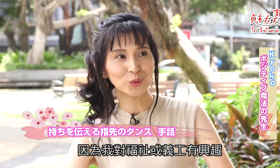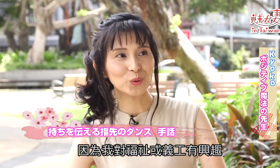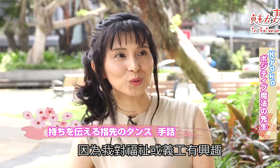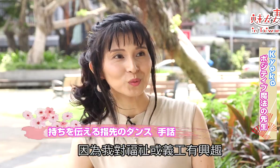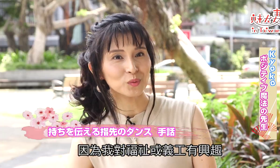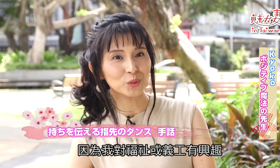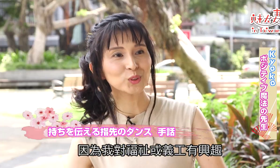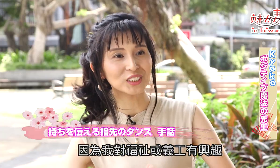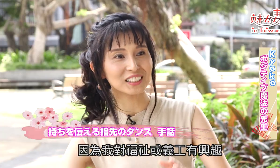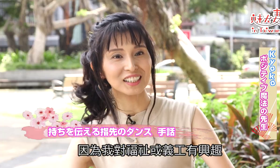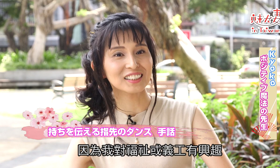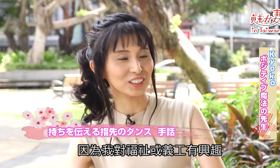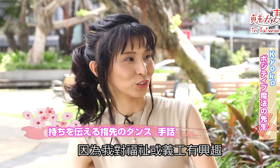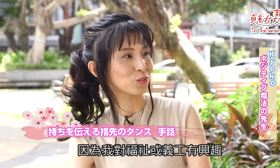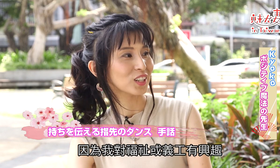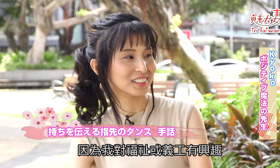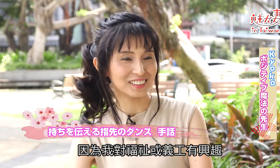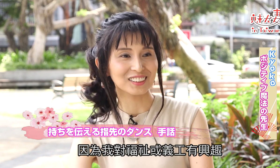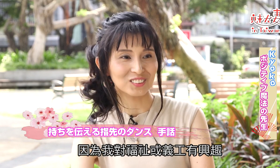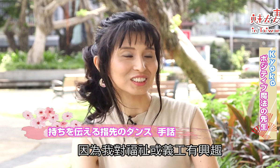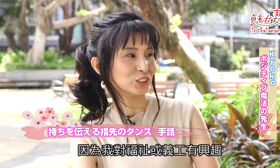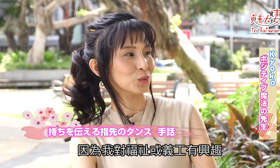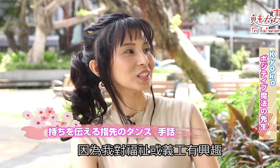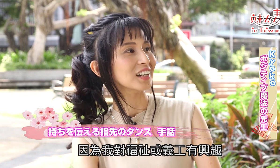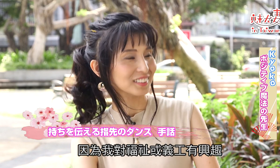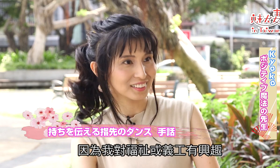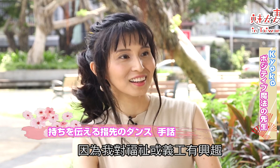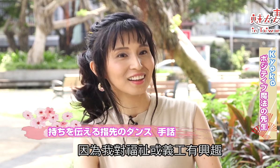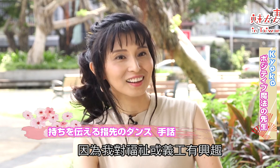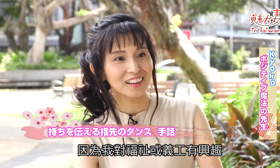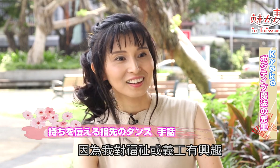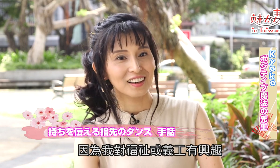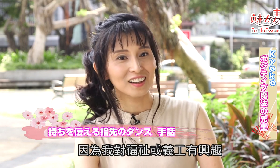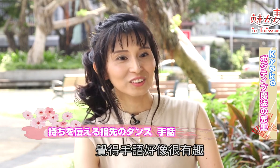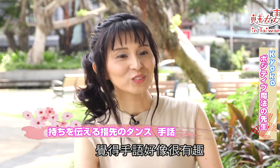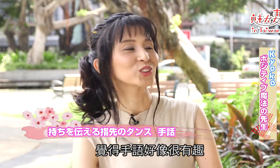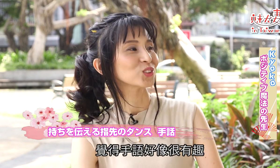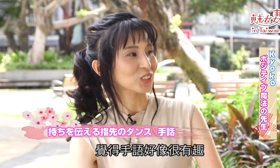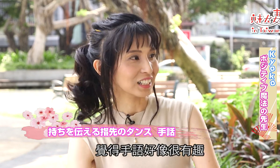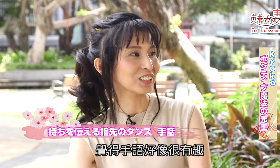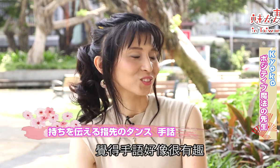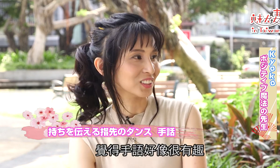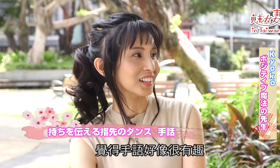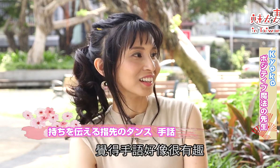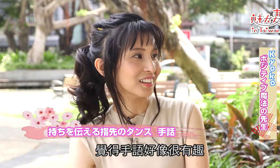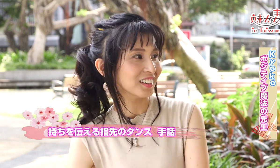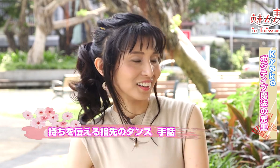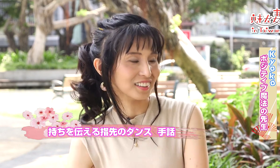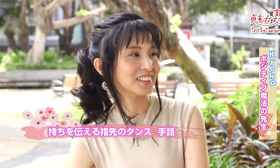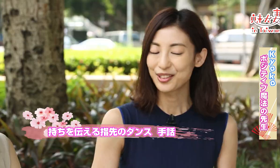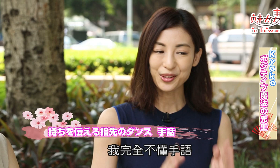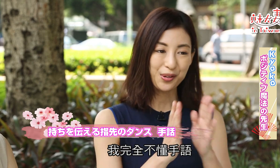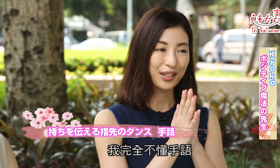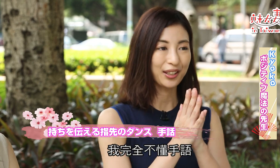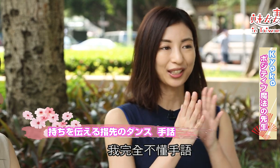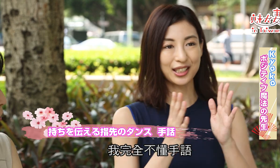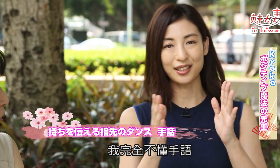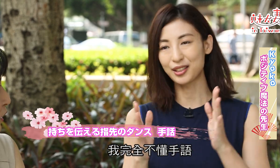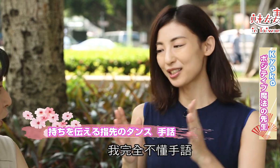こう福祉関係とかボランティアとかに興味があって、はい、あの面白そうだなと思って、 はい、手話って私全然